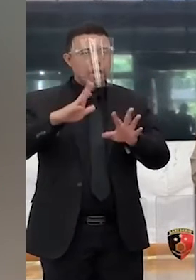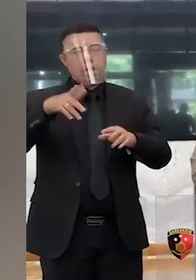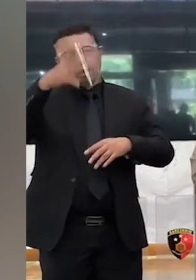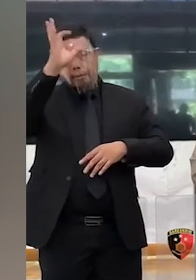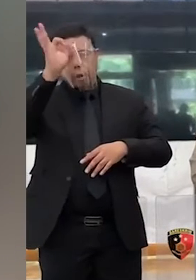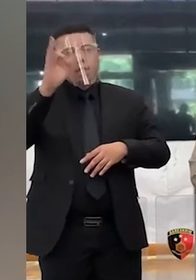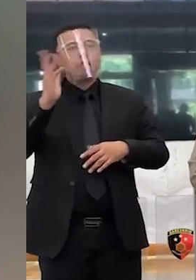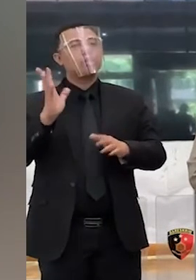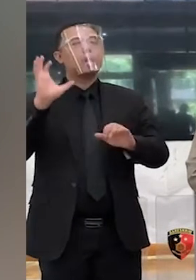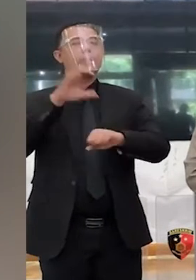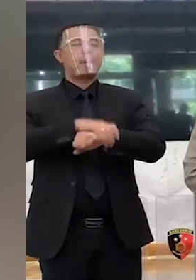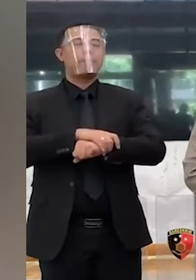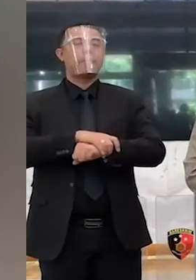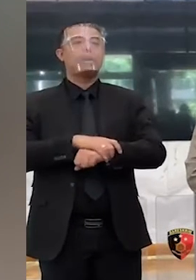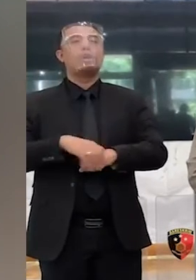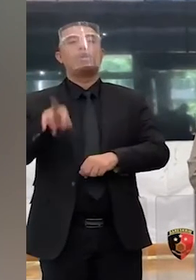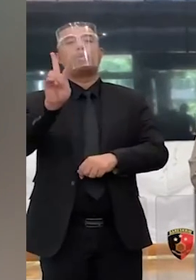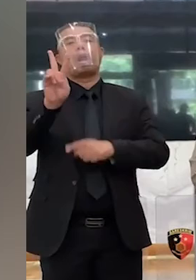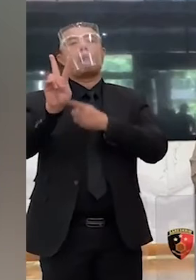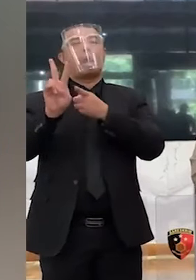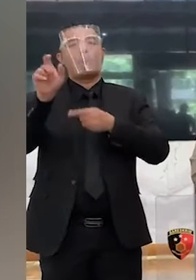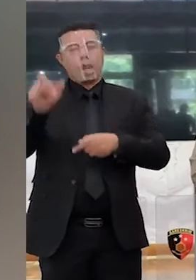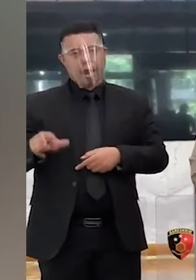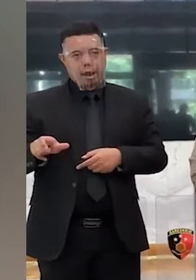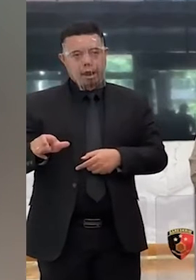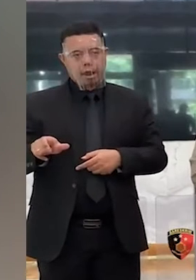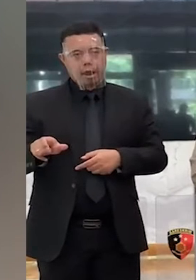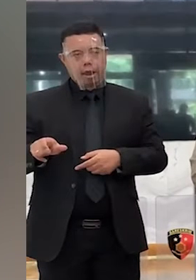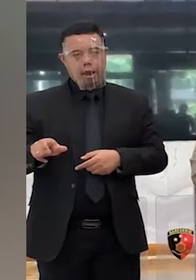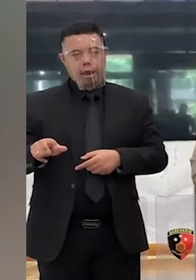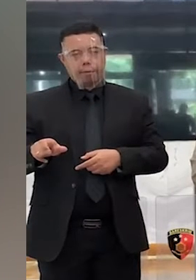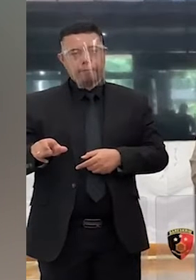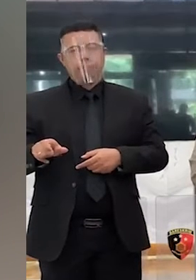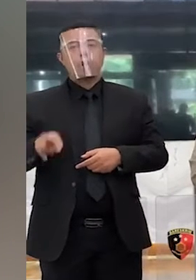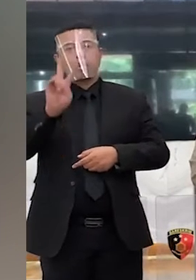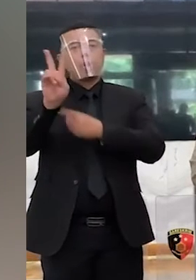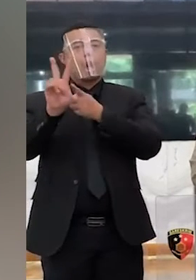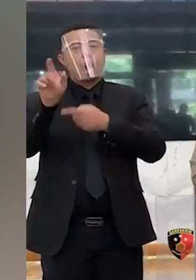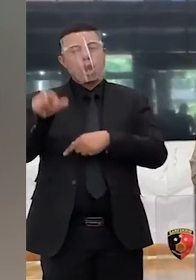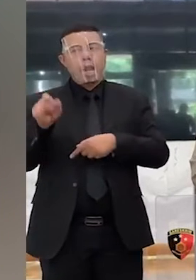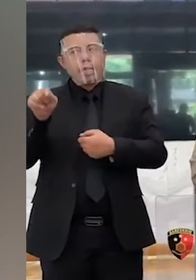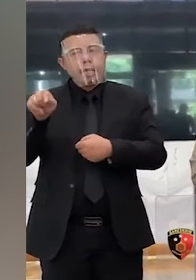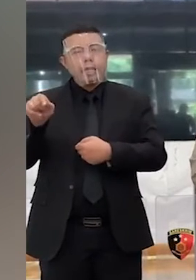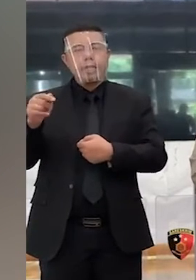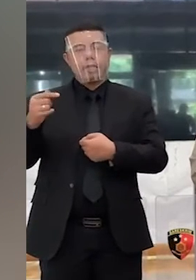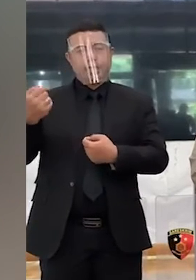Polri telah mengamankan 2 orang yang diduga